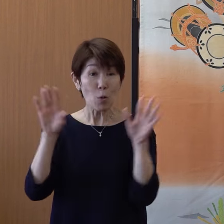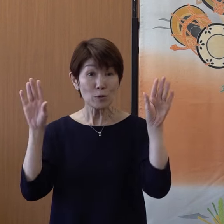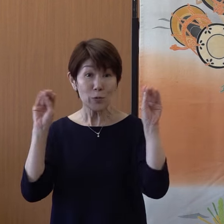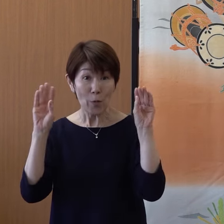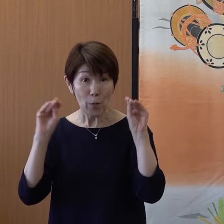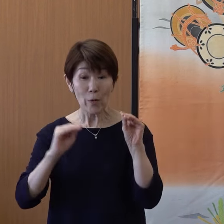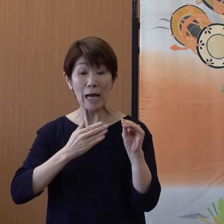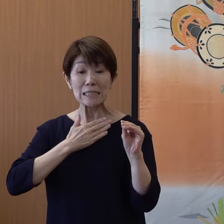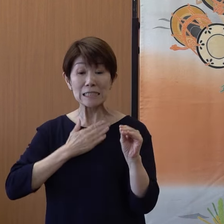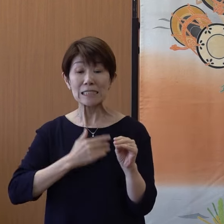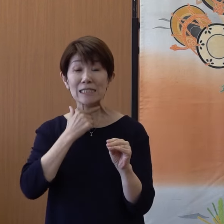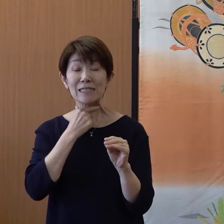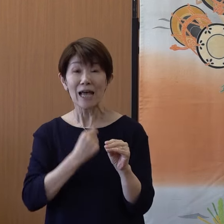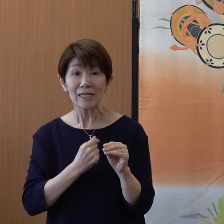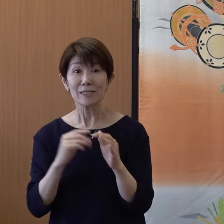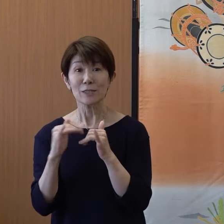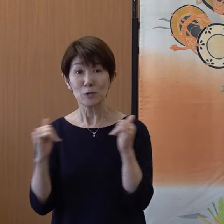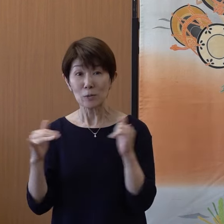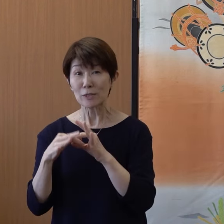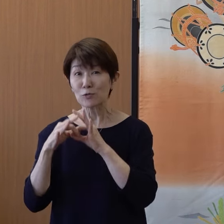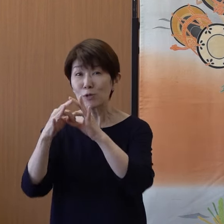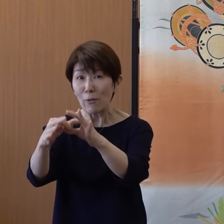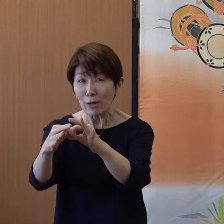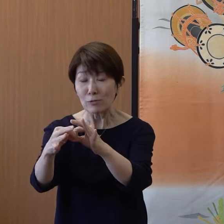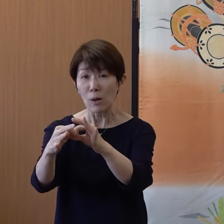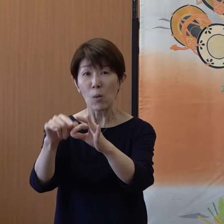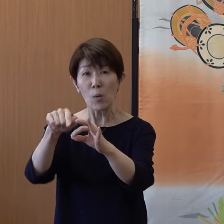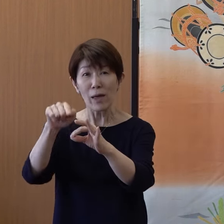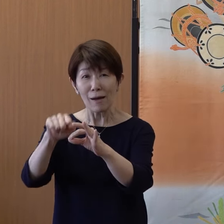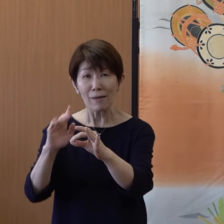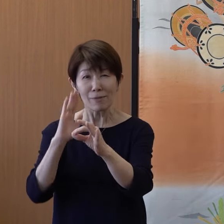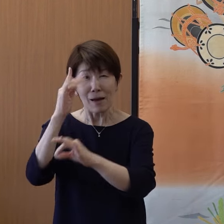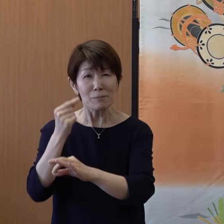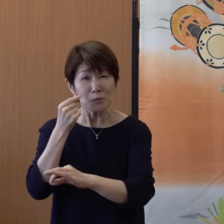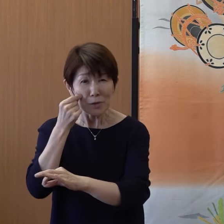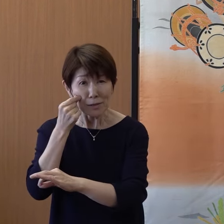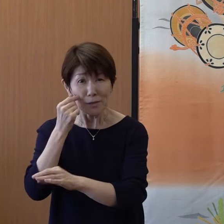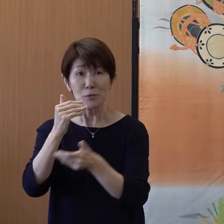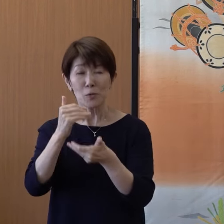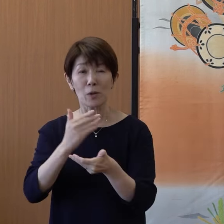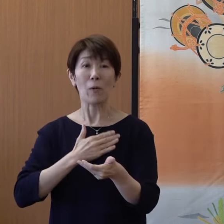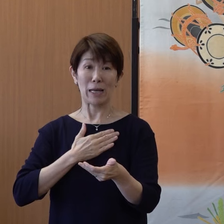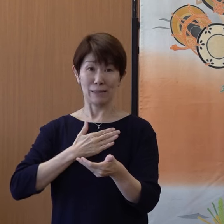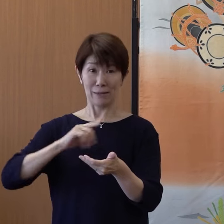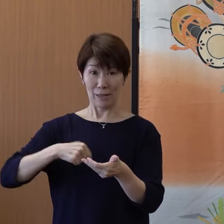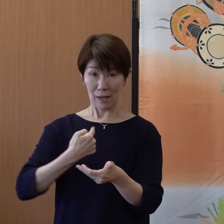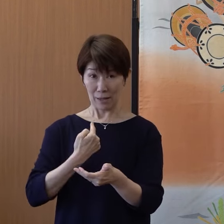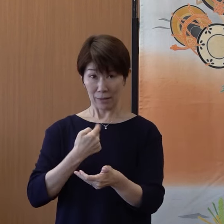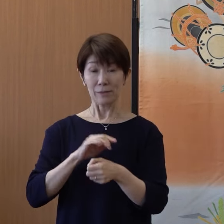伝わるということは非常に難しいということを、実感いたしました。さらには、